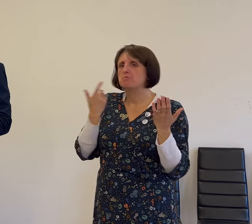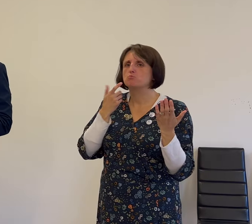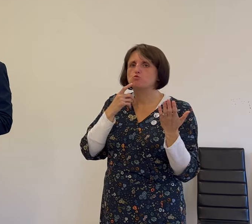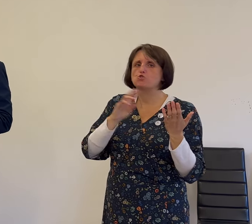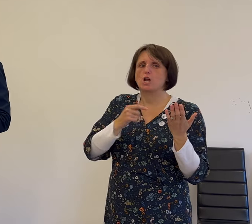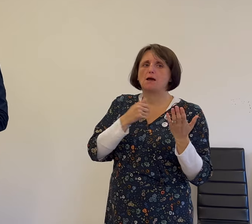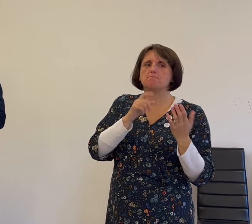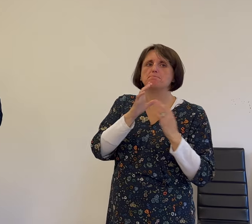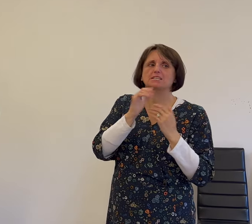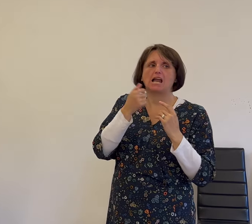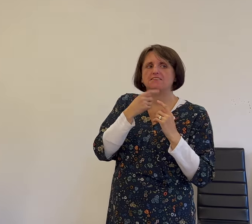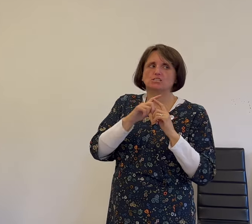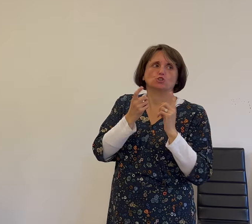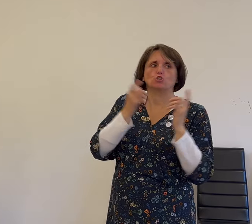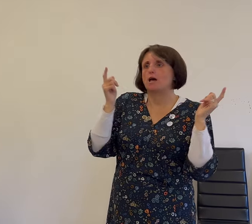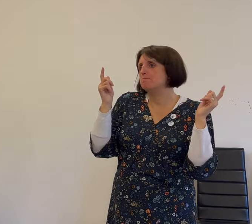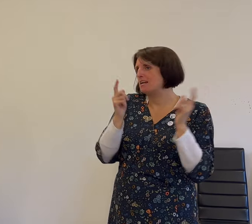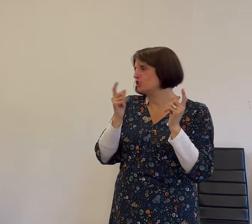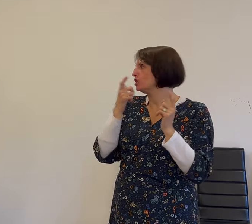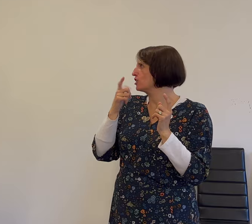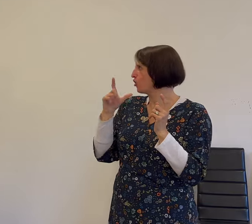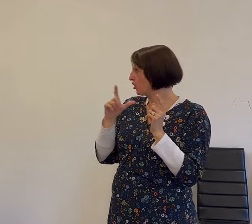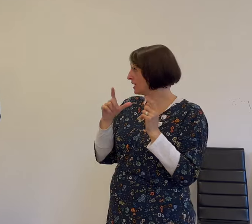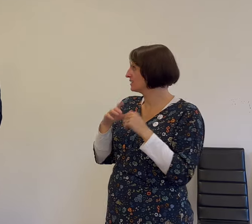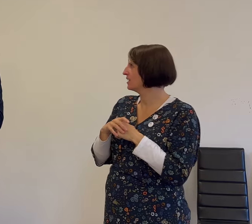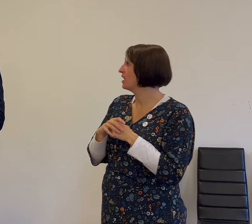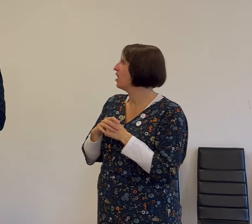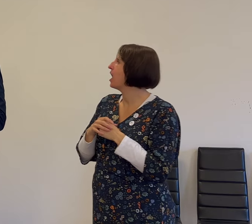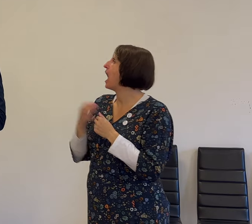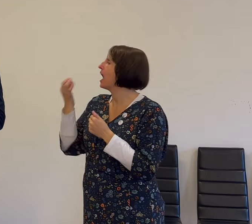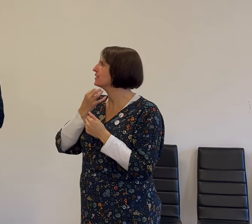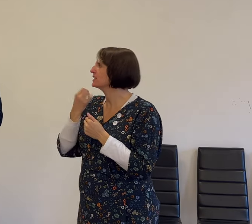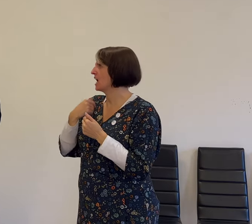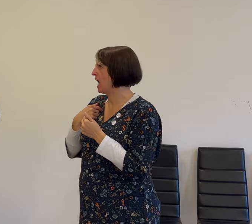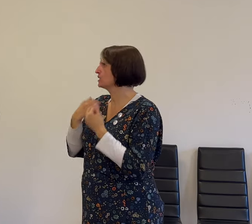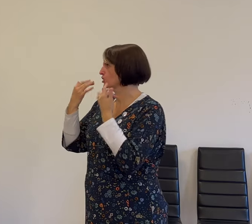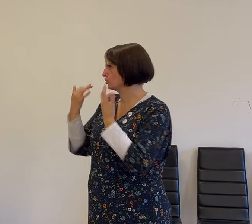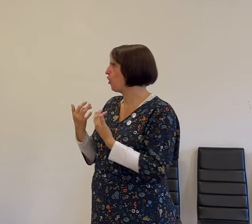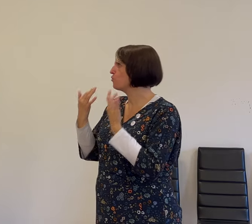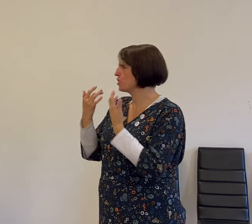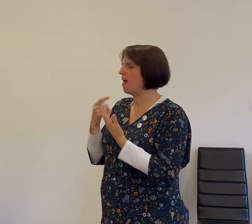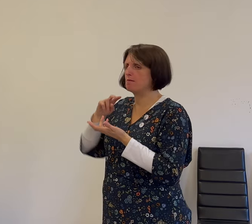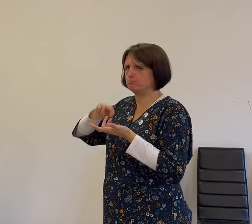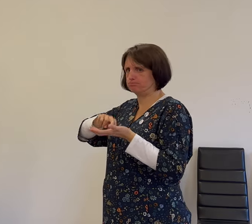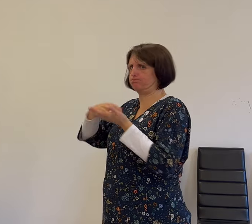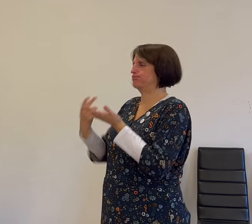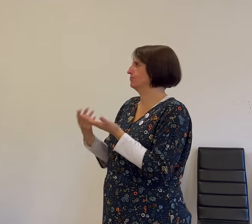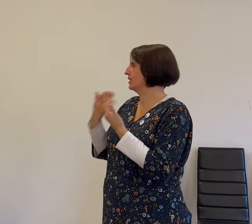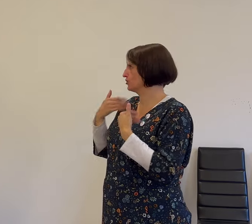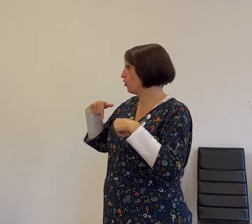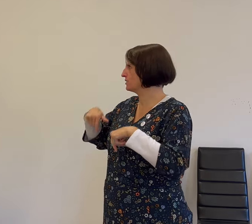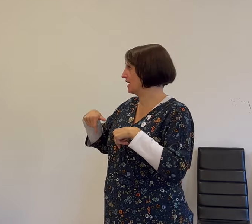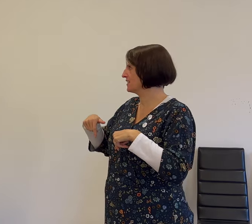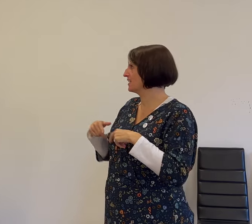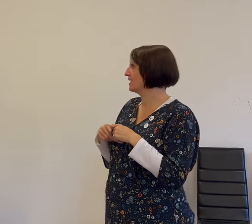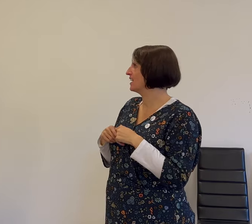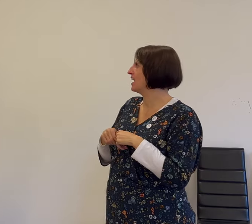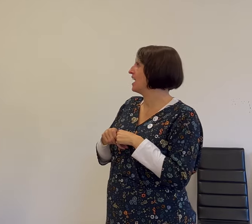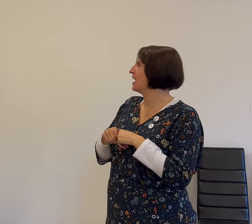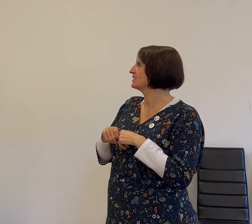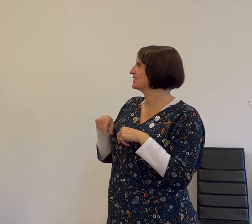To tady na to jsme odkázáni. Ale když jsem si to zkoušel zrovna v jednom sboru, tak jsem zjistil, že to je téměř ta celá její